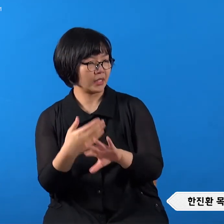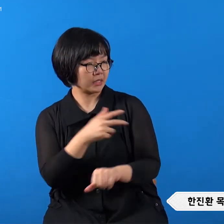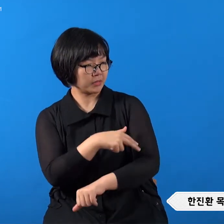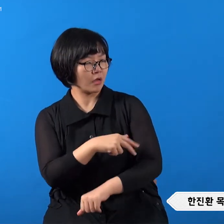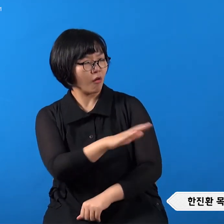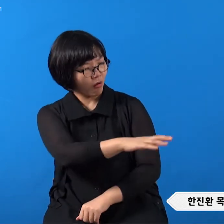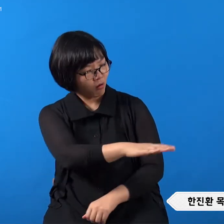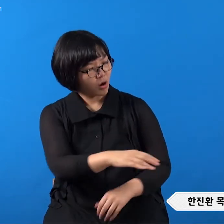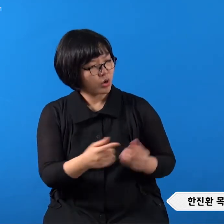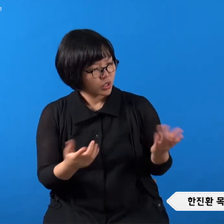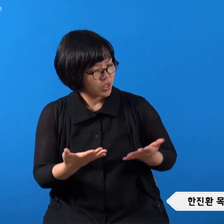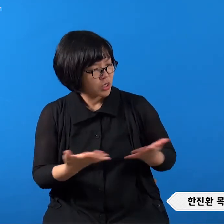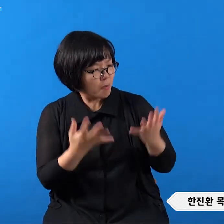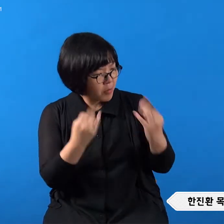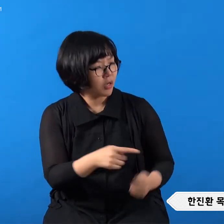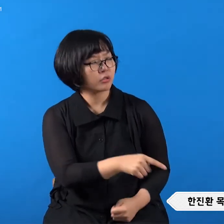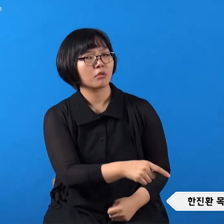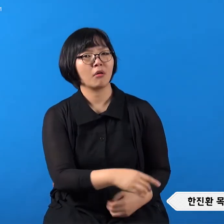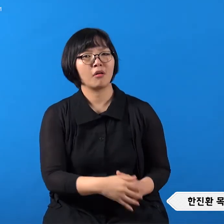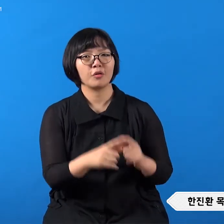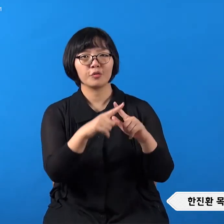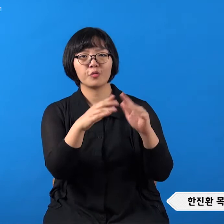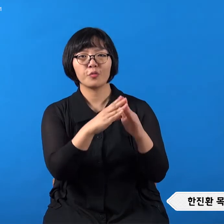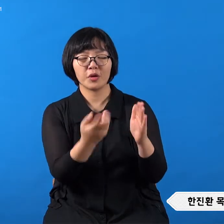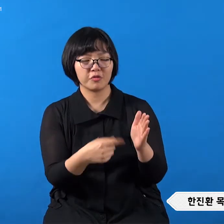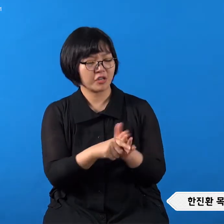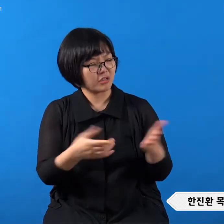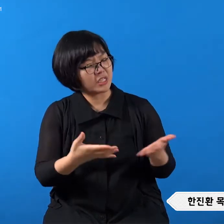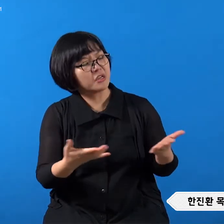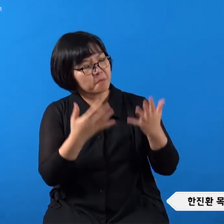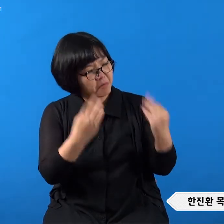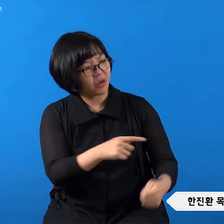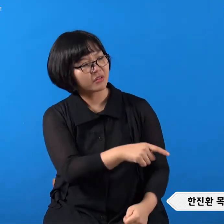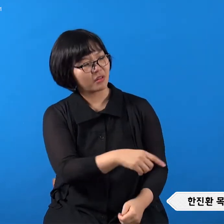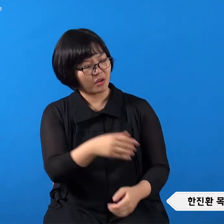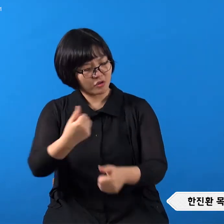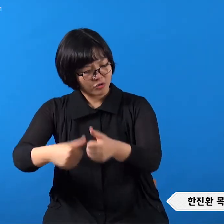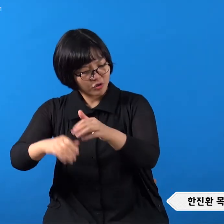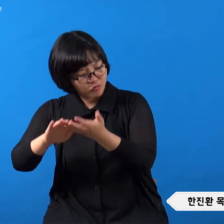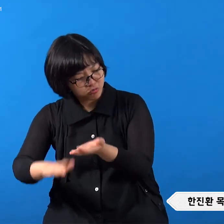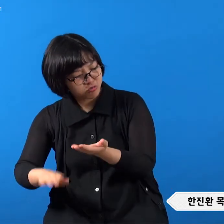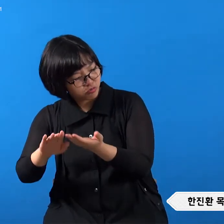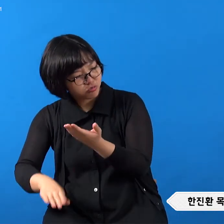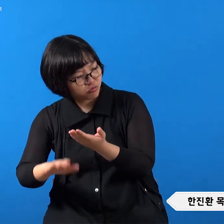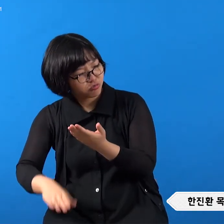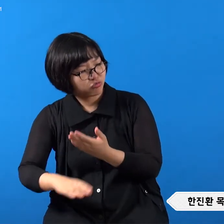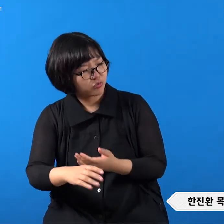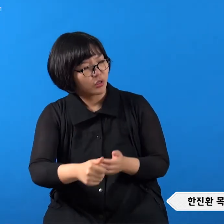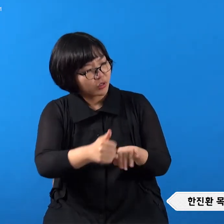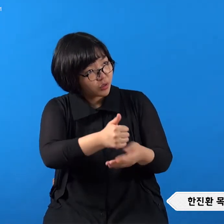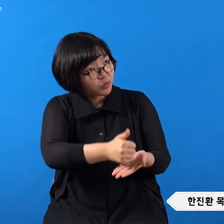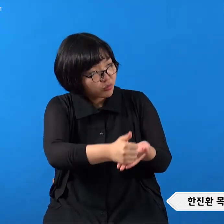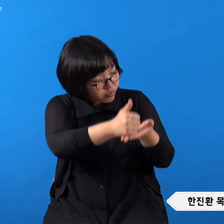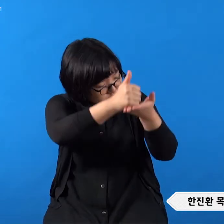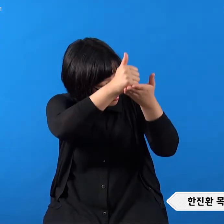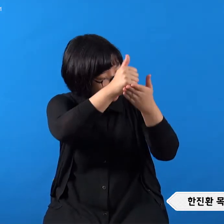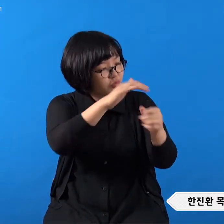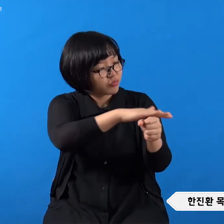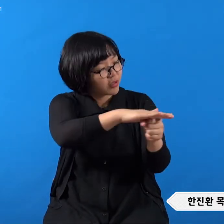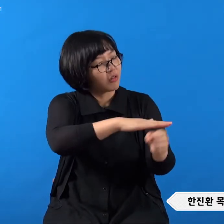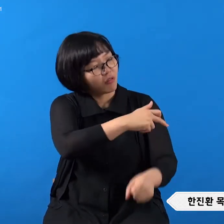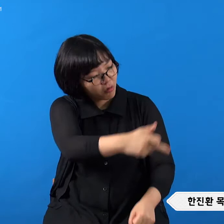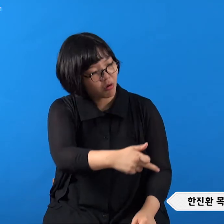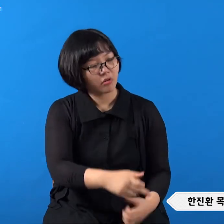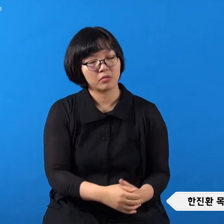교단을 위해서 얼마나 일 많이 하셨습니까? 후배들이 다 장로님 존경하고 사랑합니다. 장로님